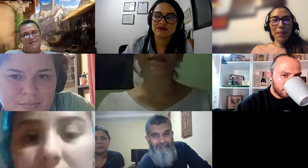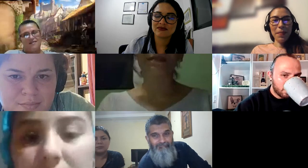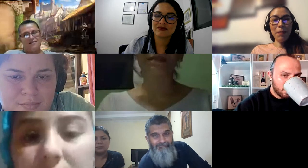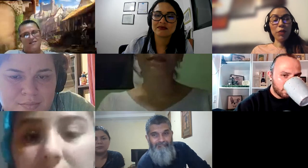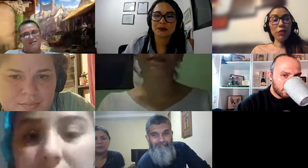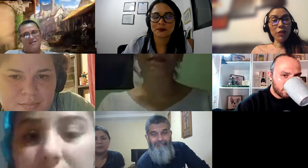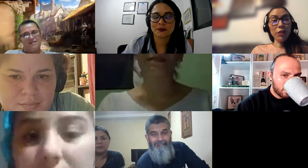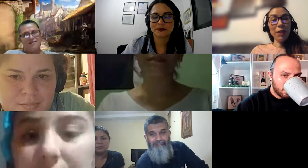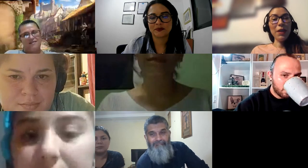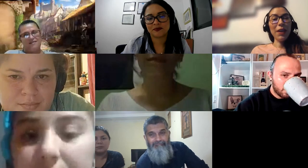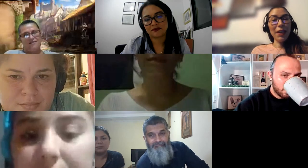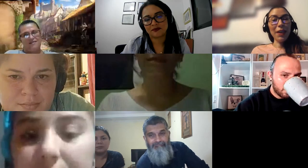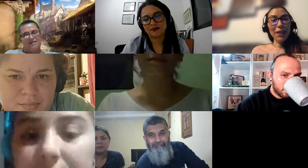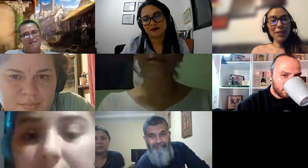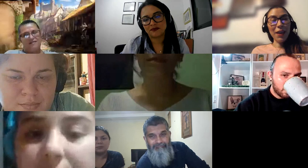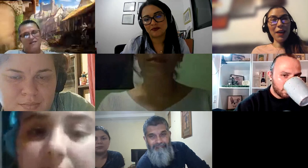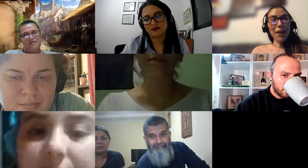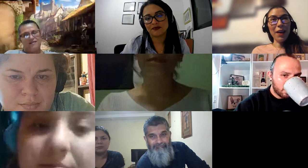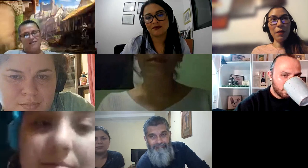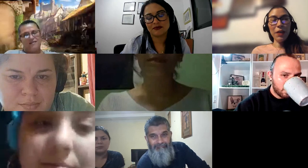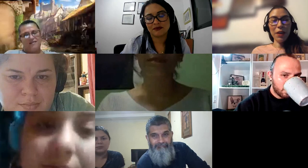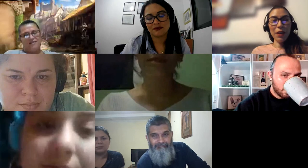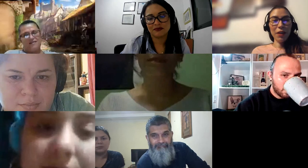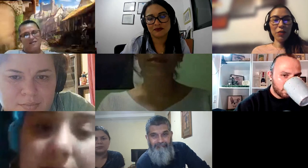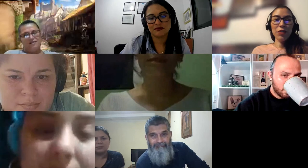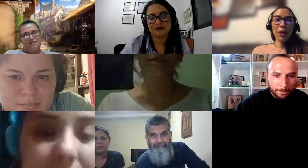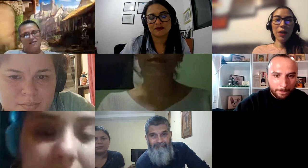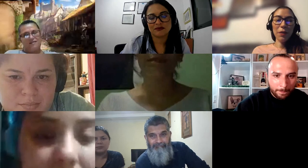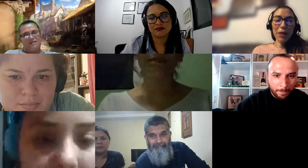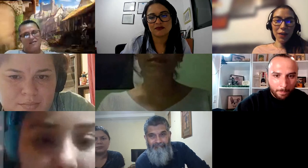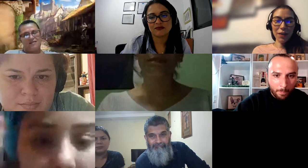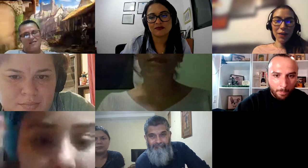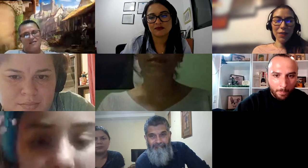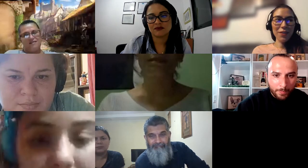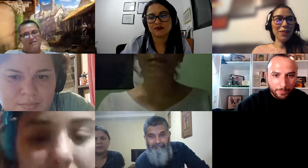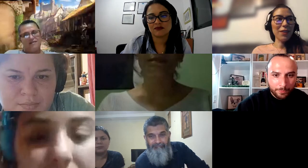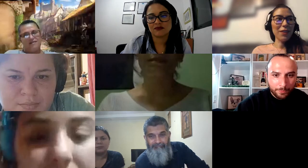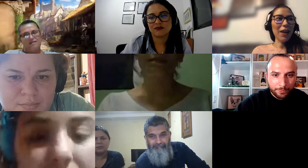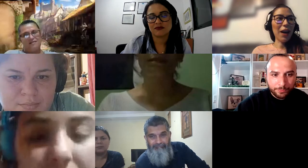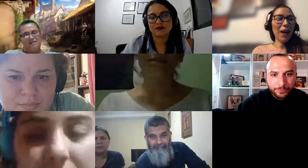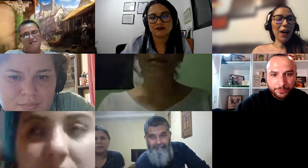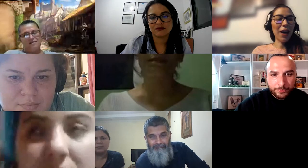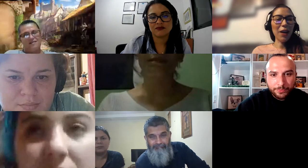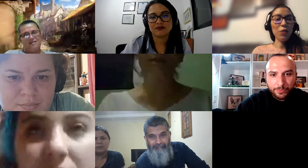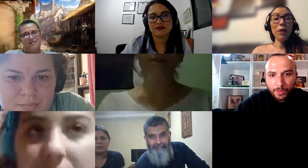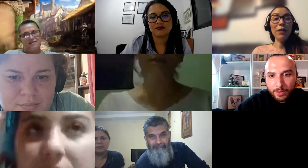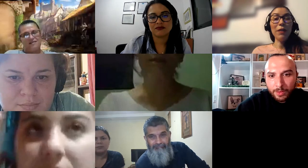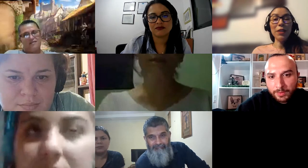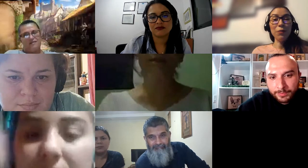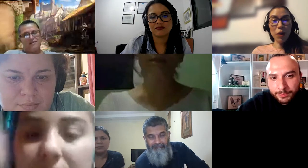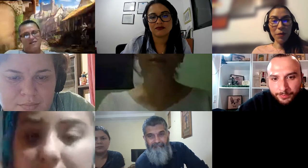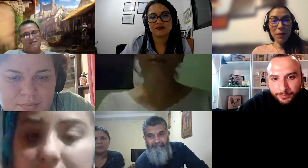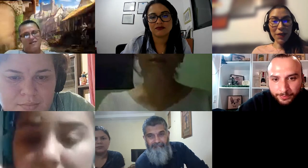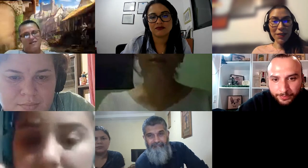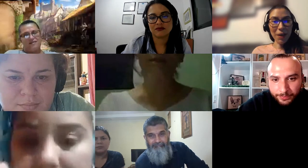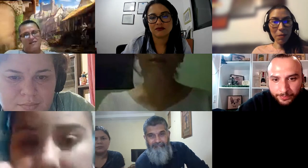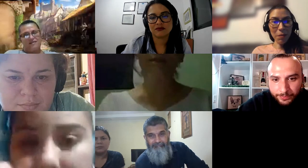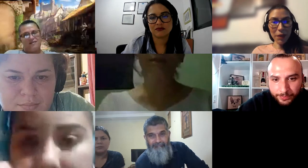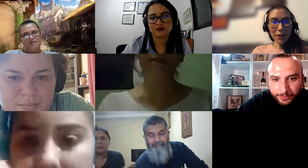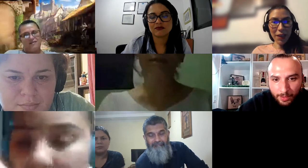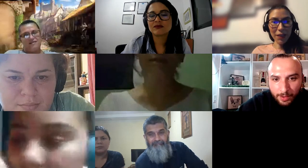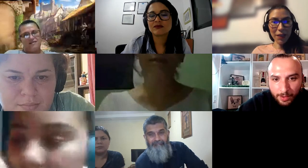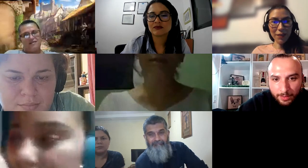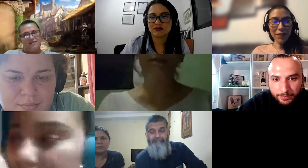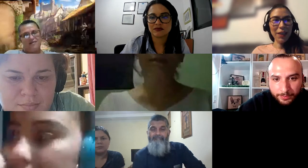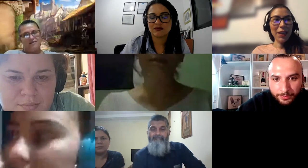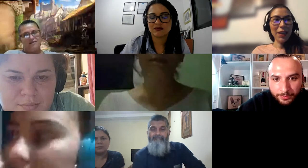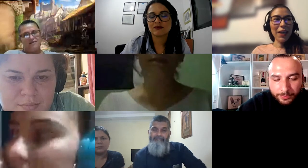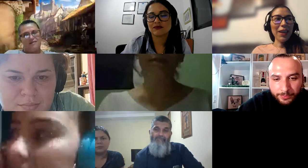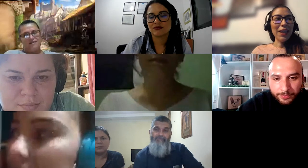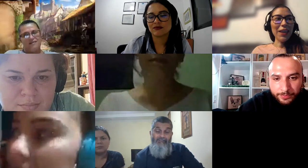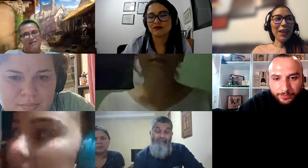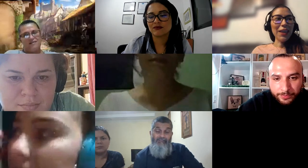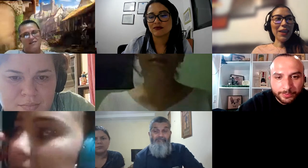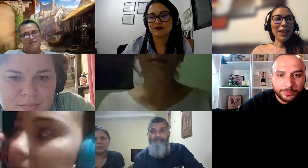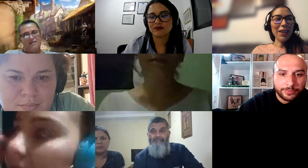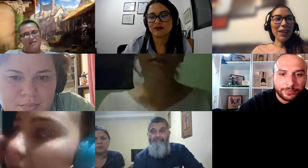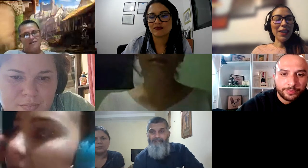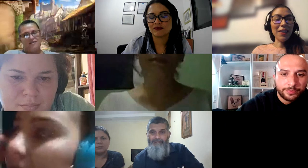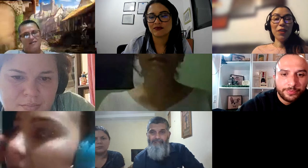De pronto también hay que estar abiertos y abiertas a nuevas formas de aprender y